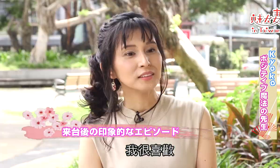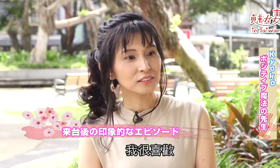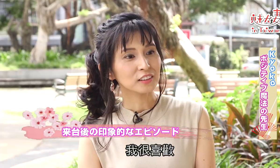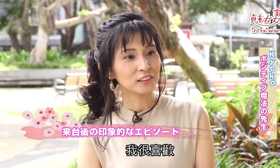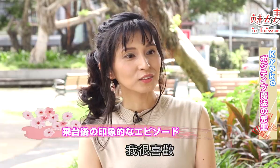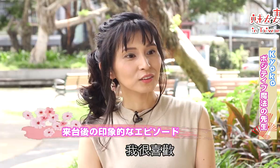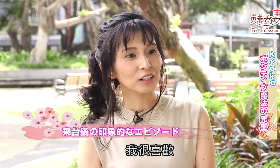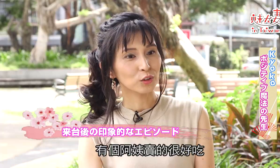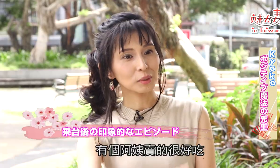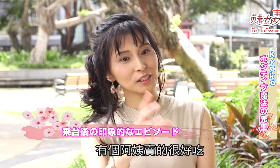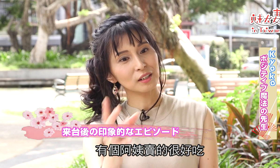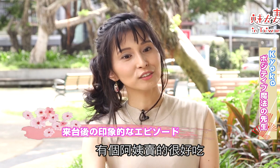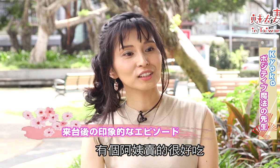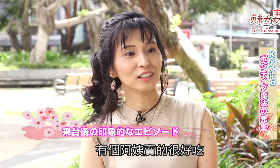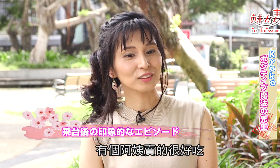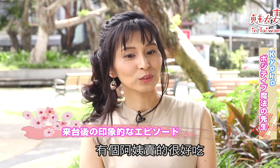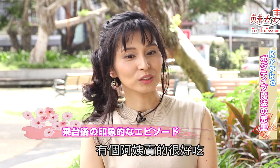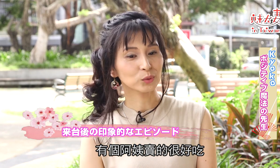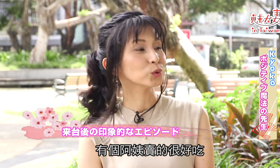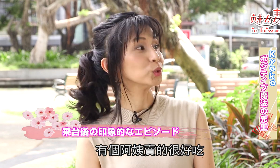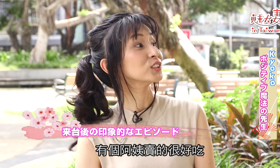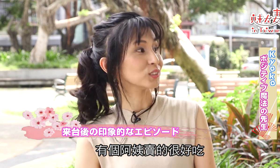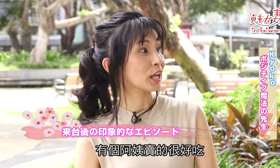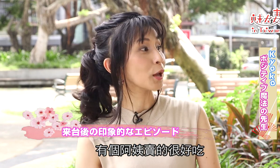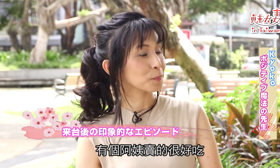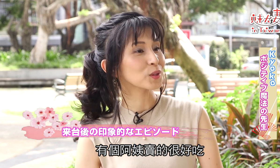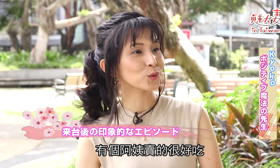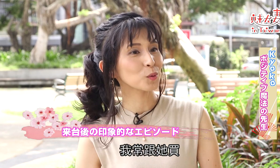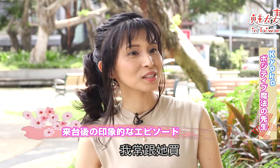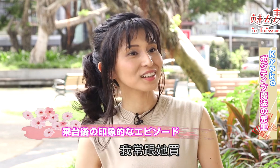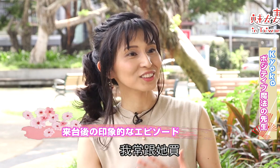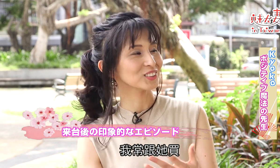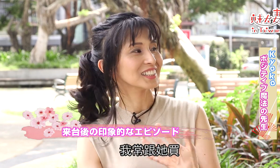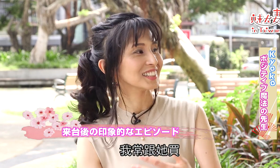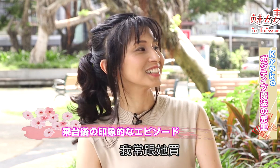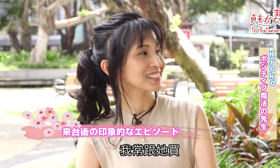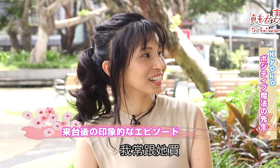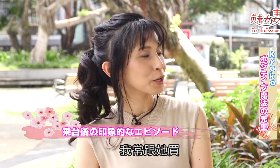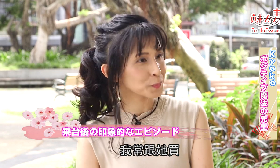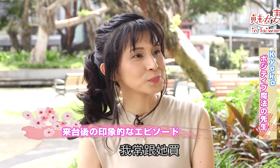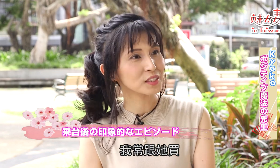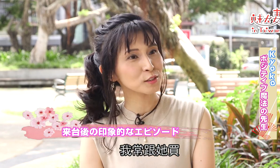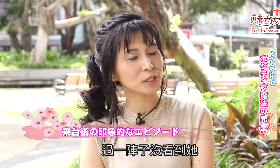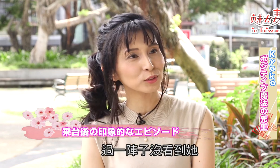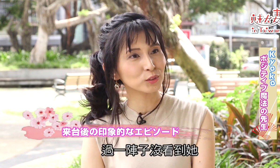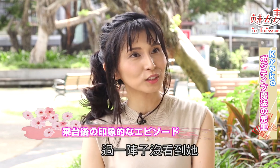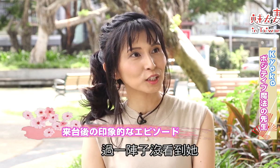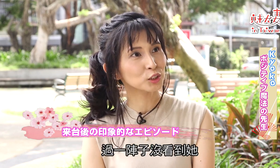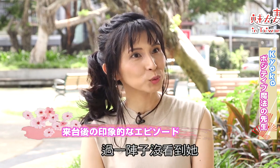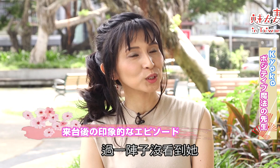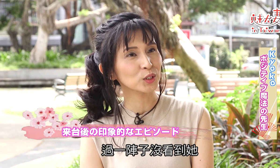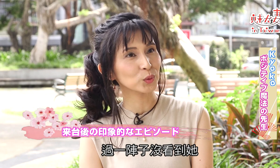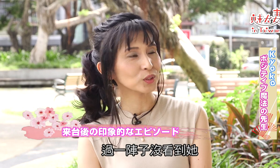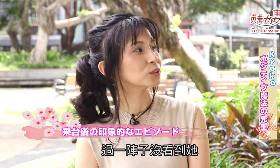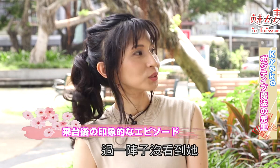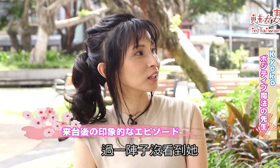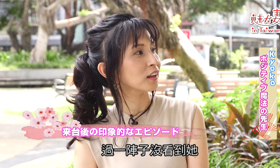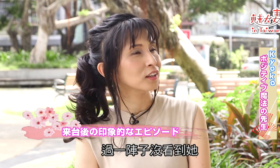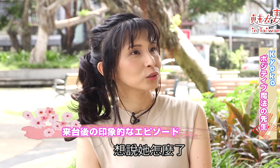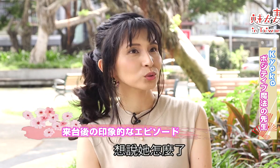くんですけど、あるおばさんが売ってたのがすごく美味しくて、でそのおばさんからよく買ってたんですね、でしばらくしたらいつもいたんだけどいなくて、どうした